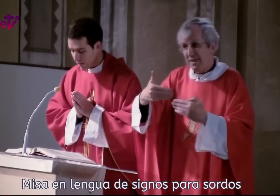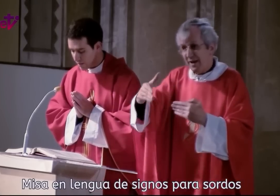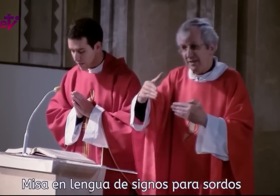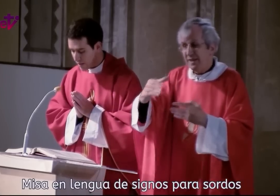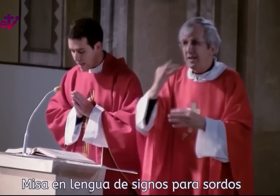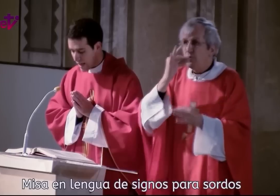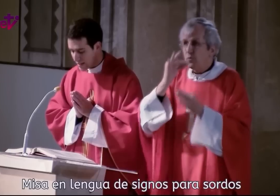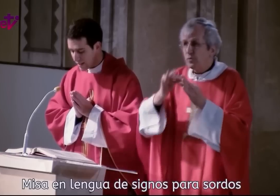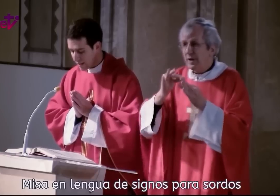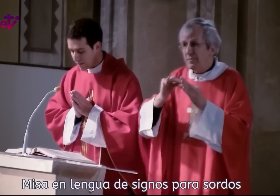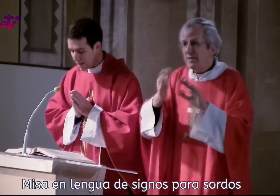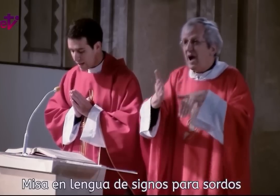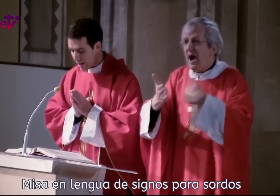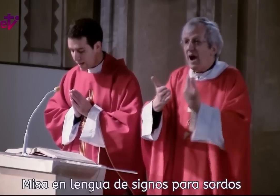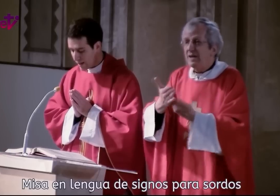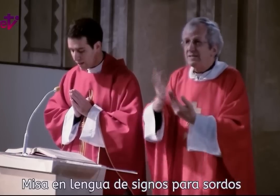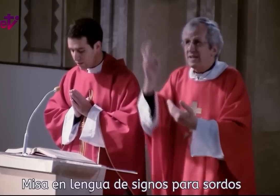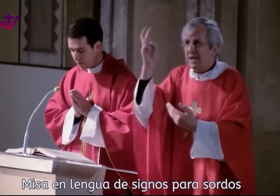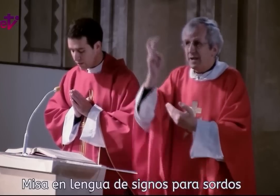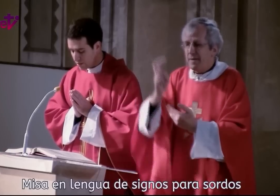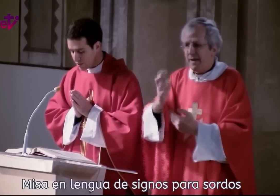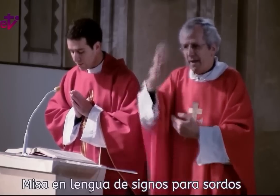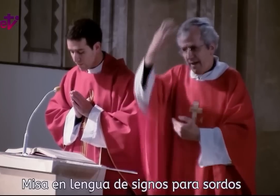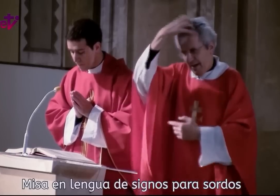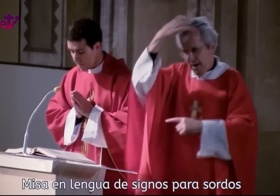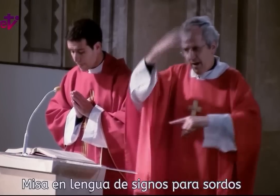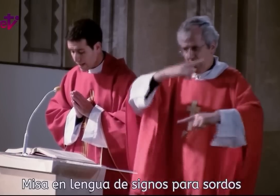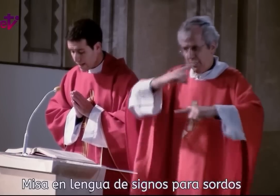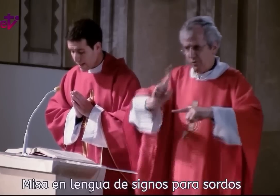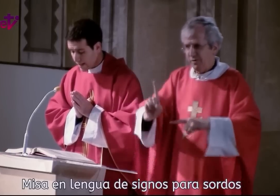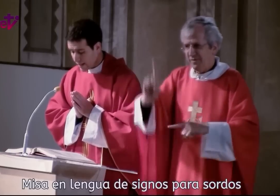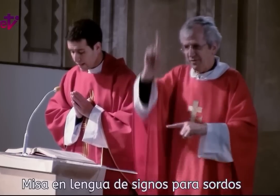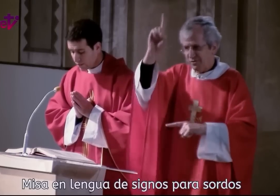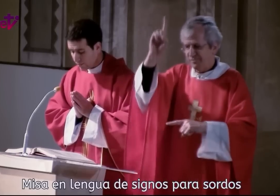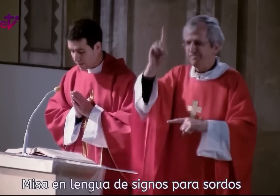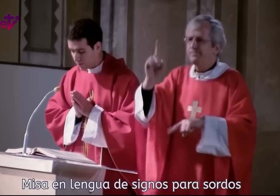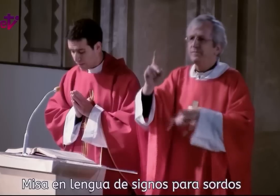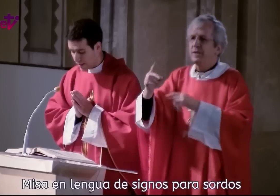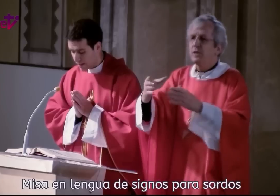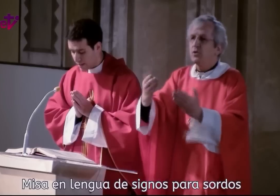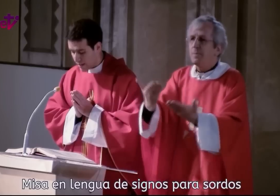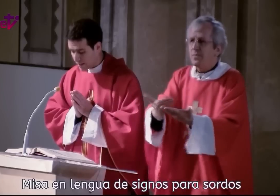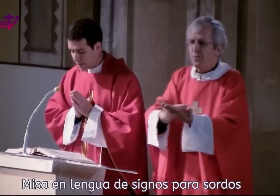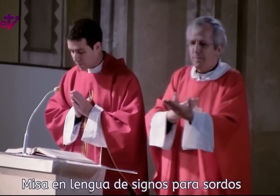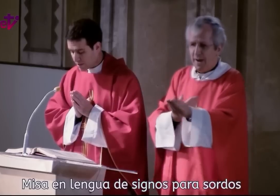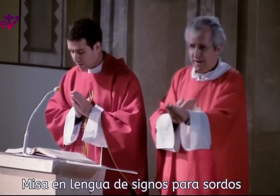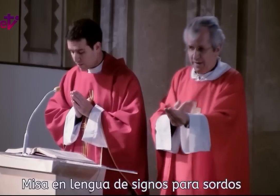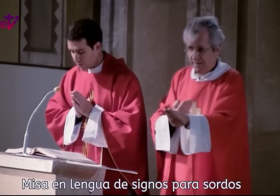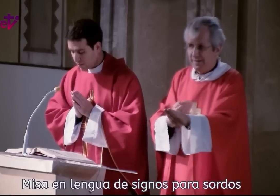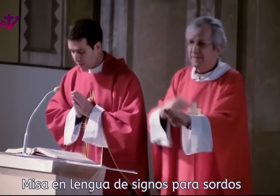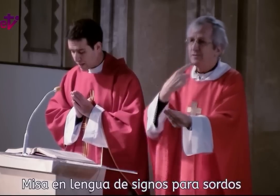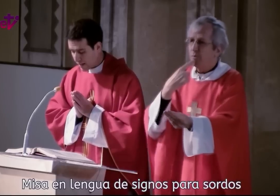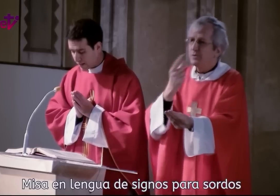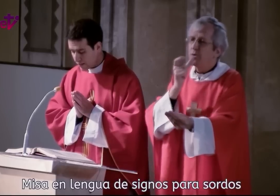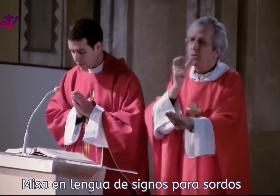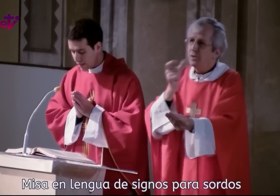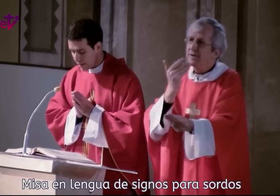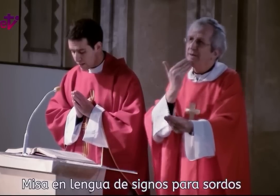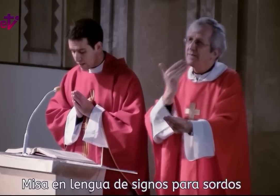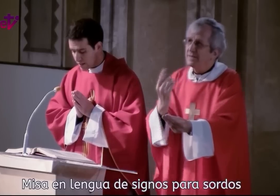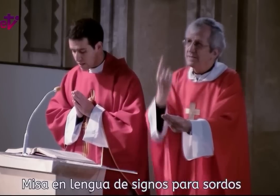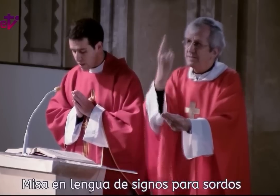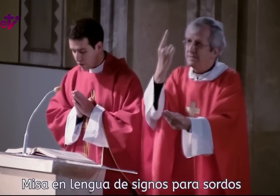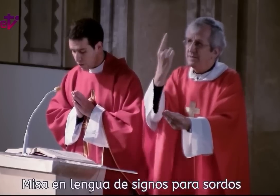fruto de la vid hasta que venga el reino de Dios. Y tomando pan, después de pronunciar la acción